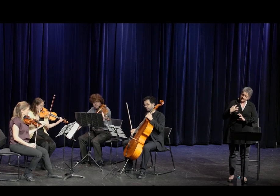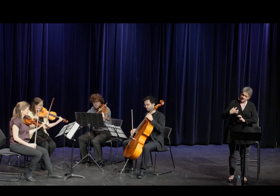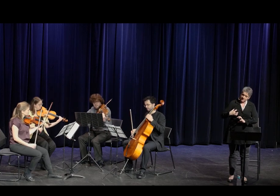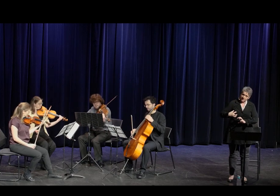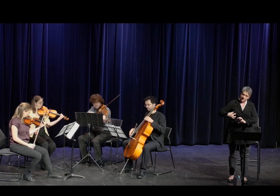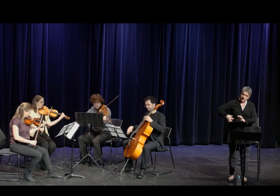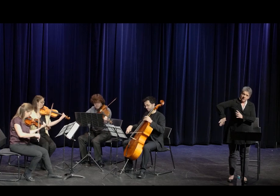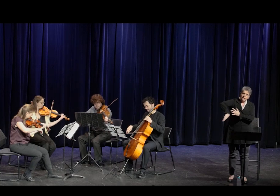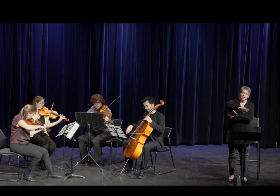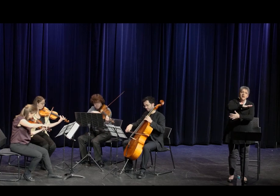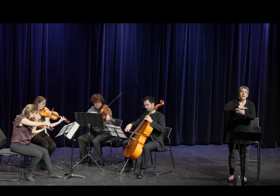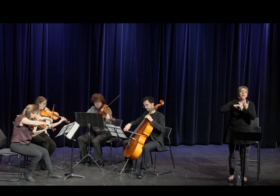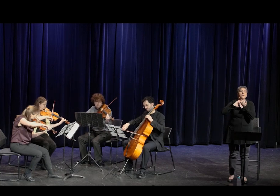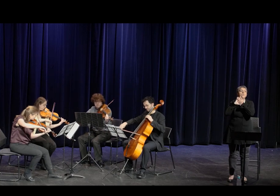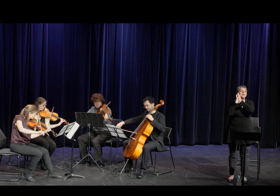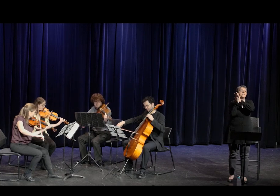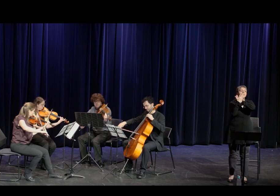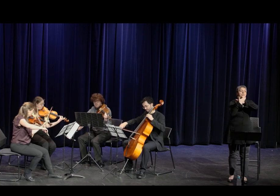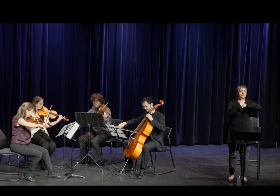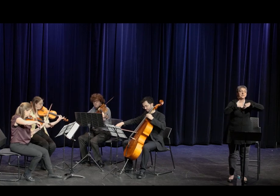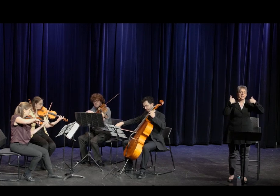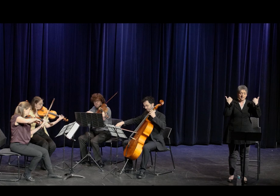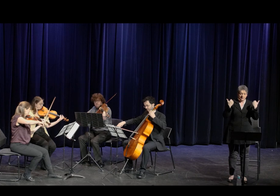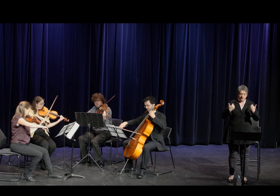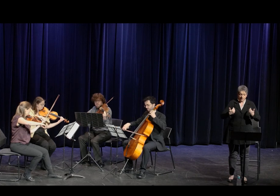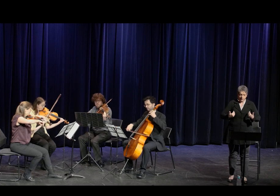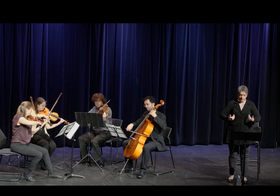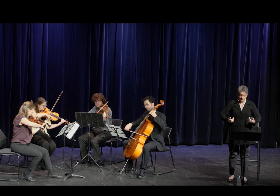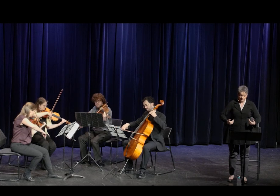glaciers, on m'a forgé.